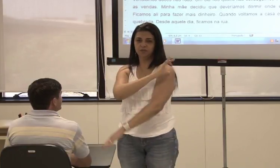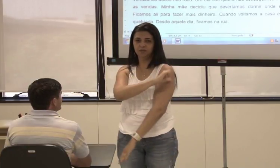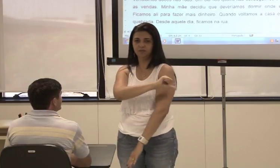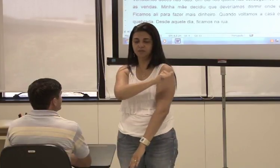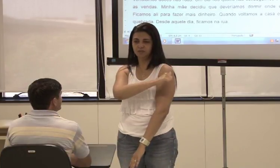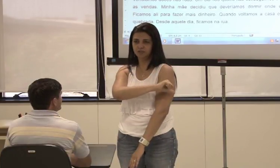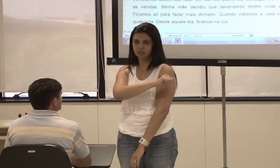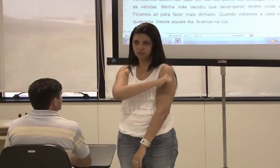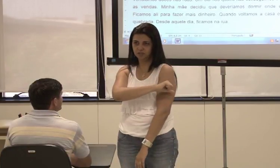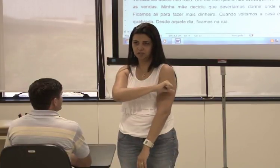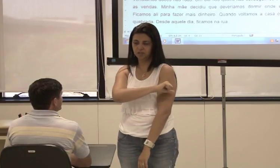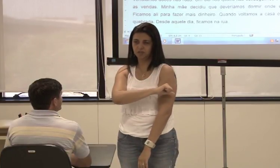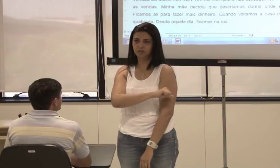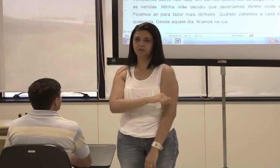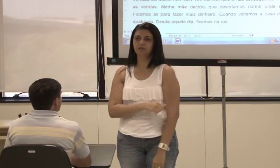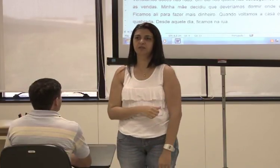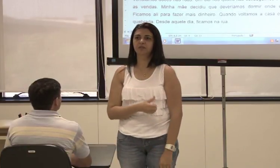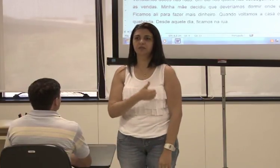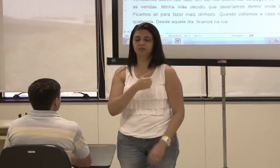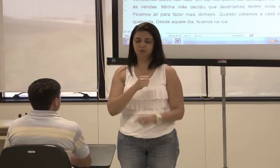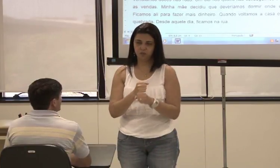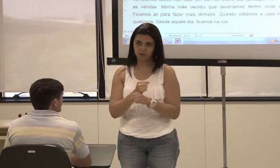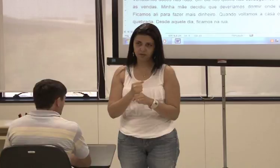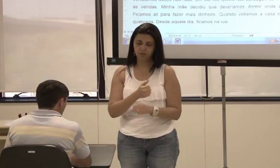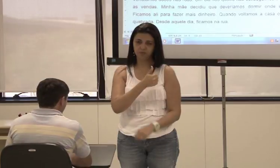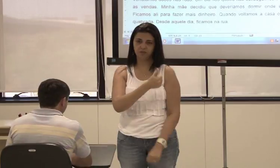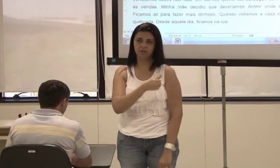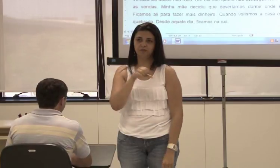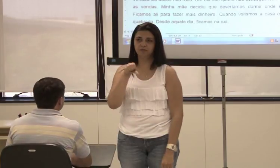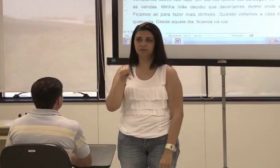Realmente? Em 1981. Em 1981,